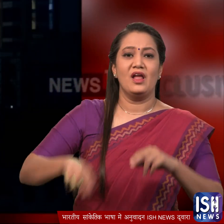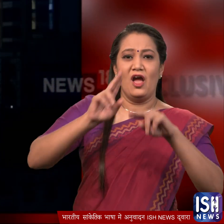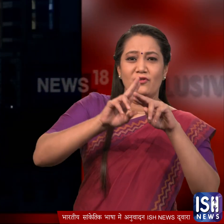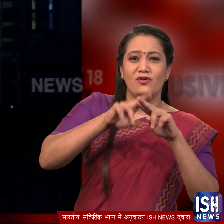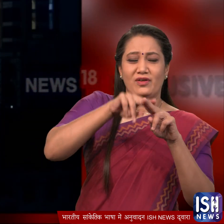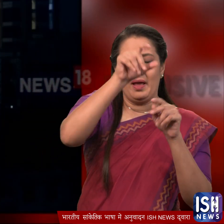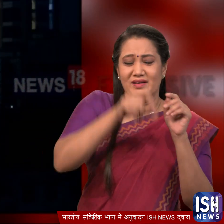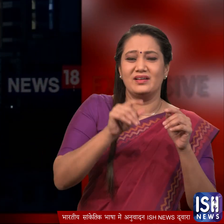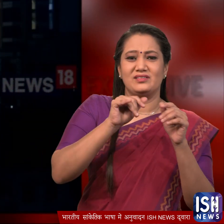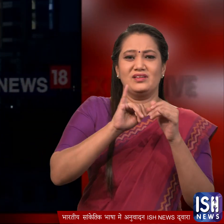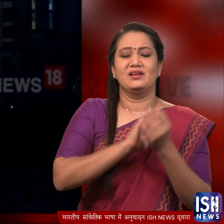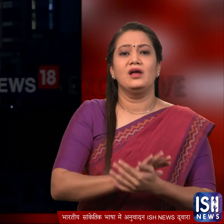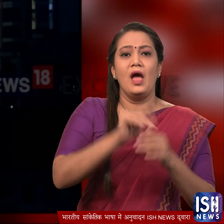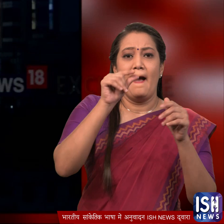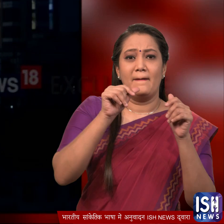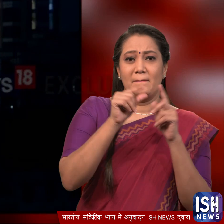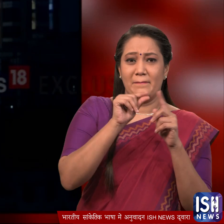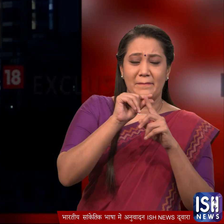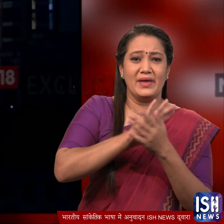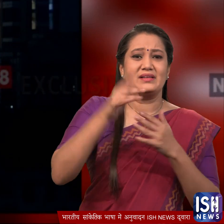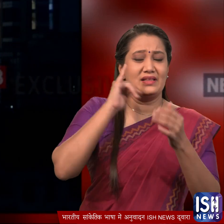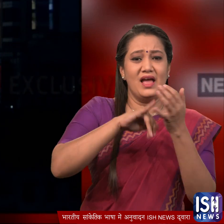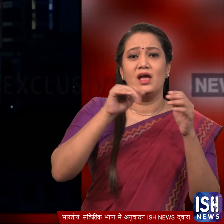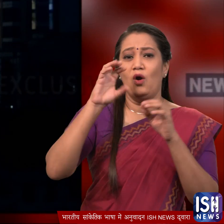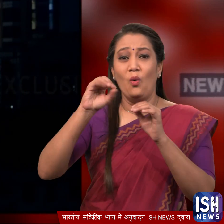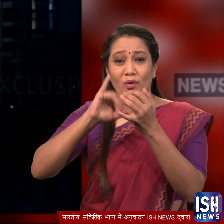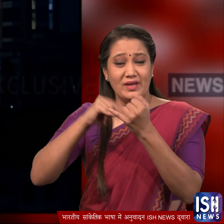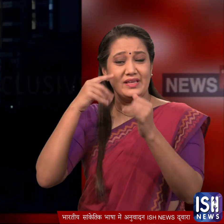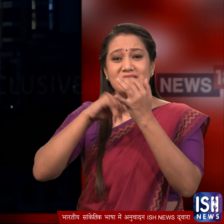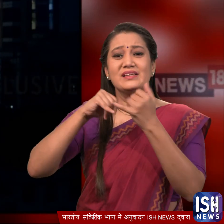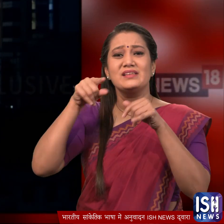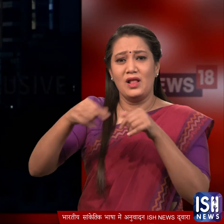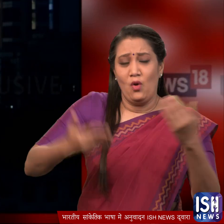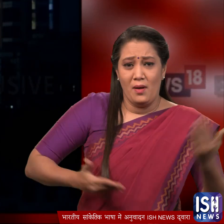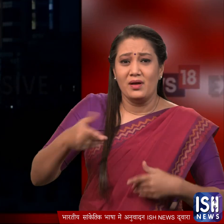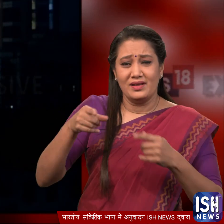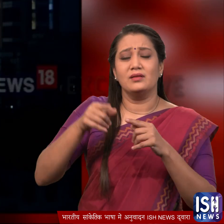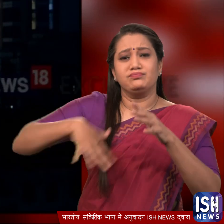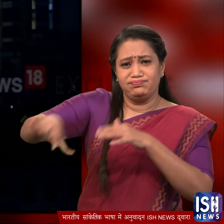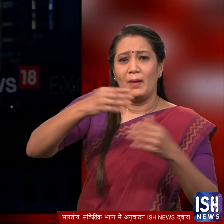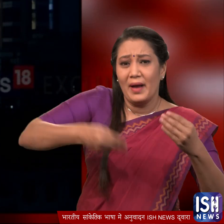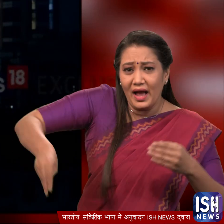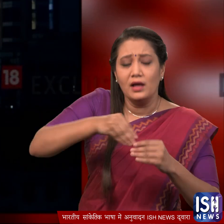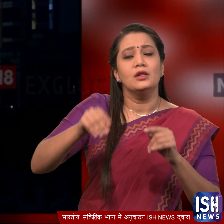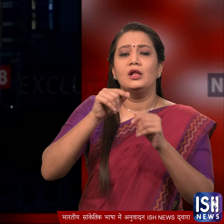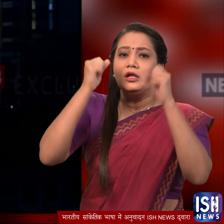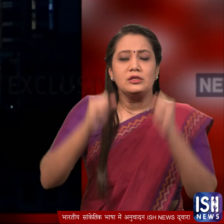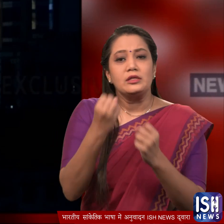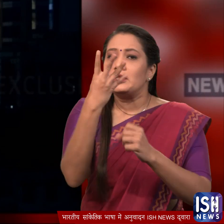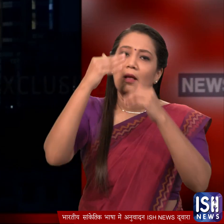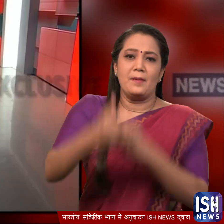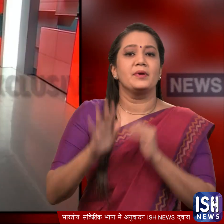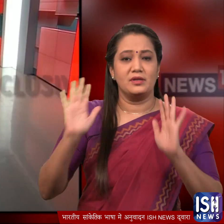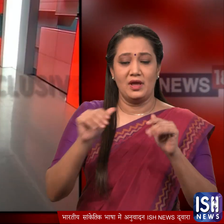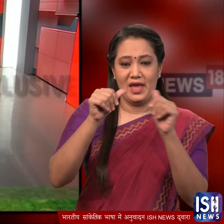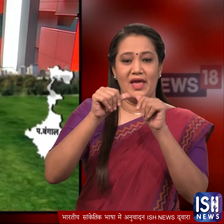फुरफुरा शरीफ के पीरजादा अब्बास सिद्दीकी से झटका खाने के बाद असदुद्दीन ओवैसी बंगाल में सीमित सीटों पर चुनाव लड़ेंगे। न्यूज 18 के संजय तिवारी की